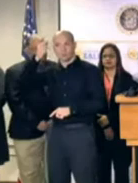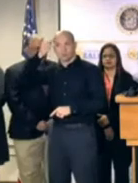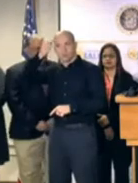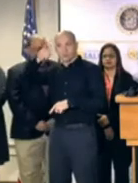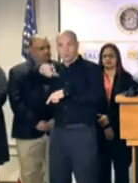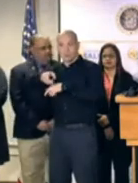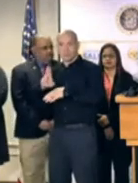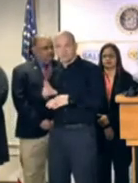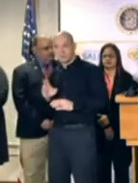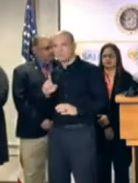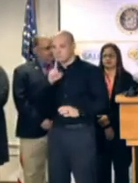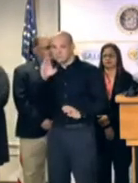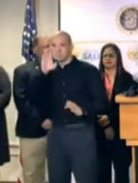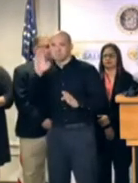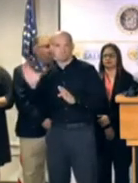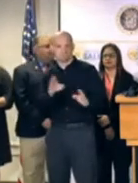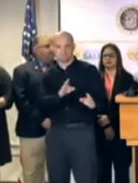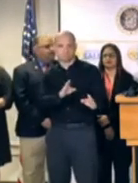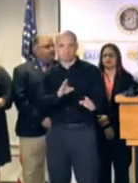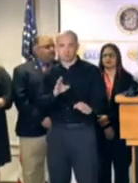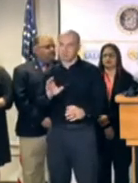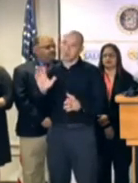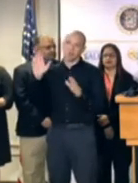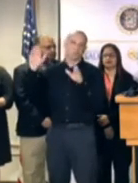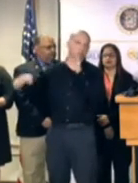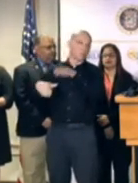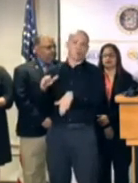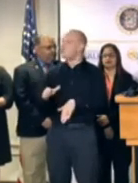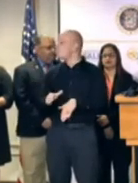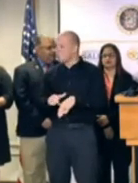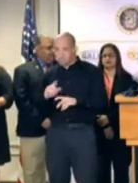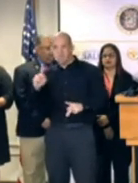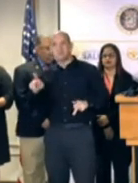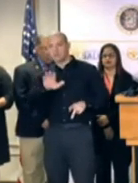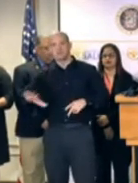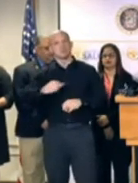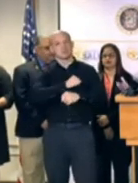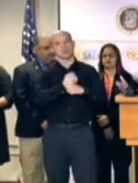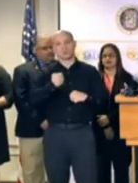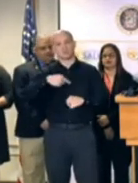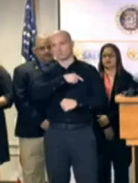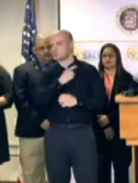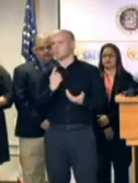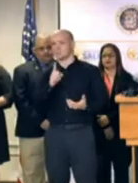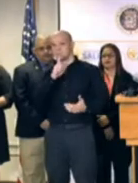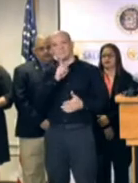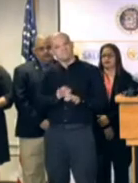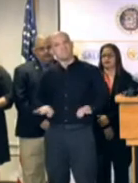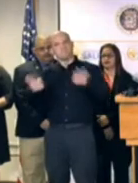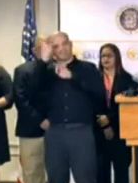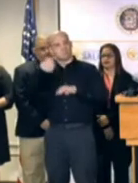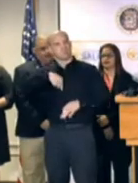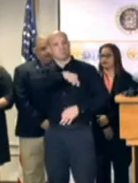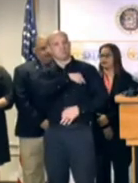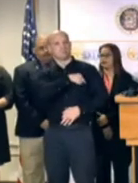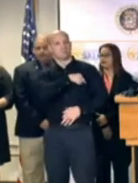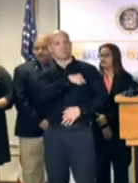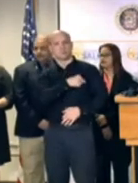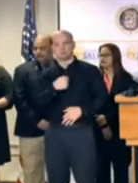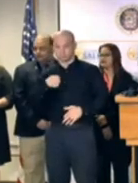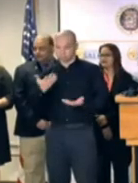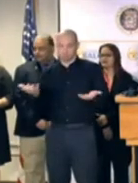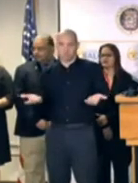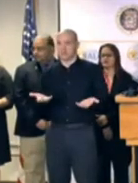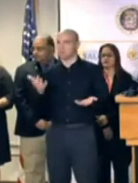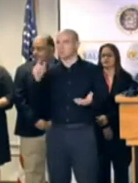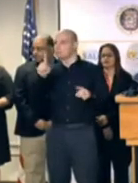alerta, no damos tregua, la seguridad del pueblo es nuestra prioridad y para eso estamos aquí. Así que nos hacemos disponibles en este momento para las preguntas